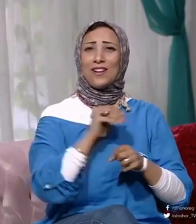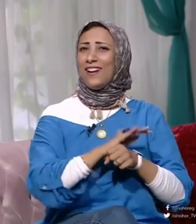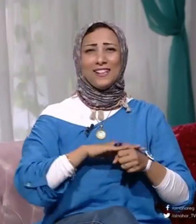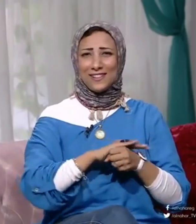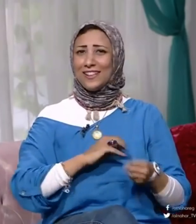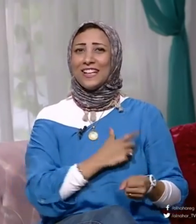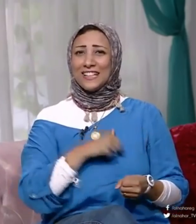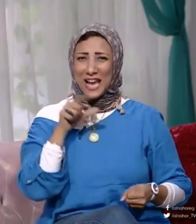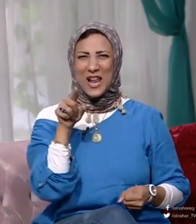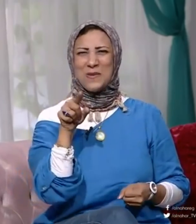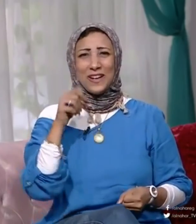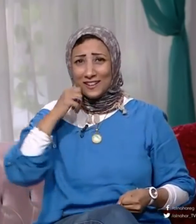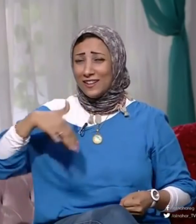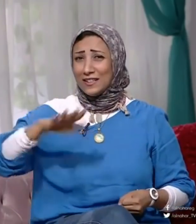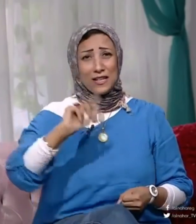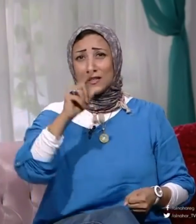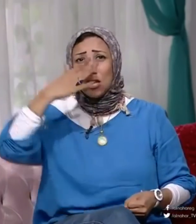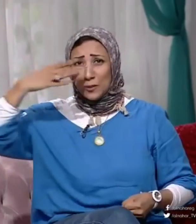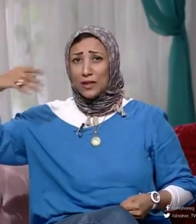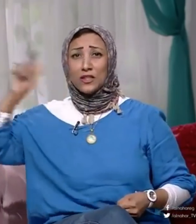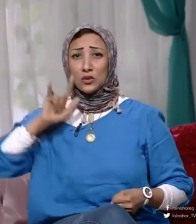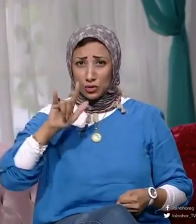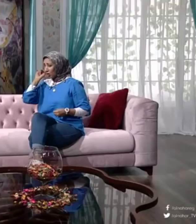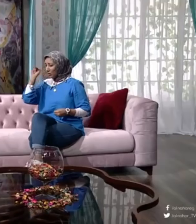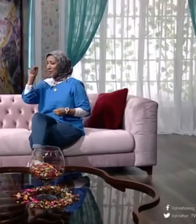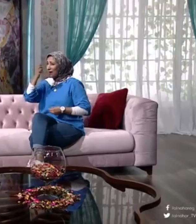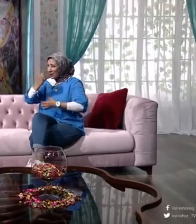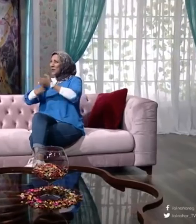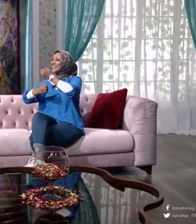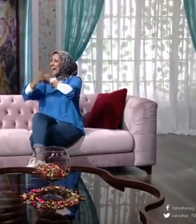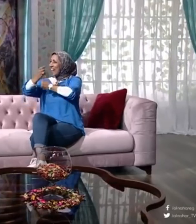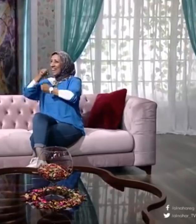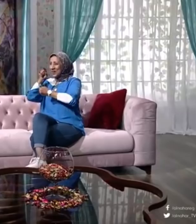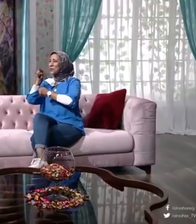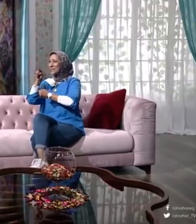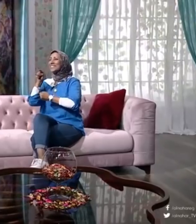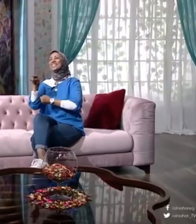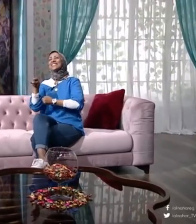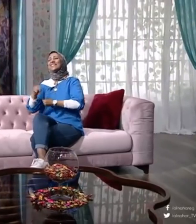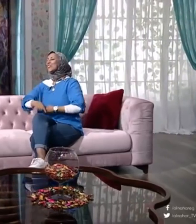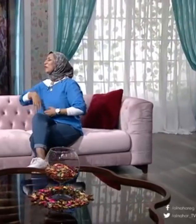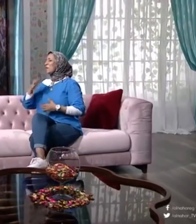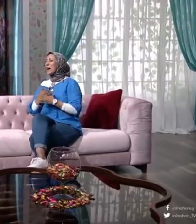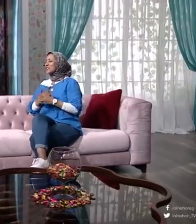وصل حني بقلبك للناس اللي ما نسيوش حبك وتعلقوا بيك،